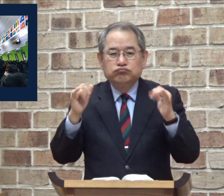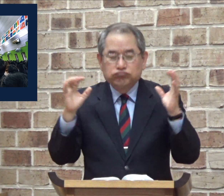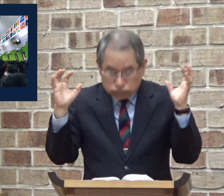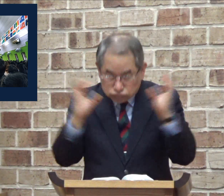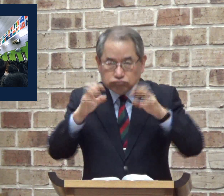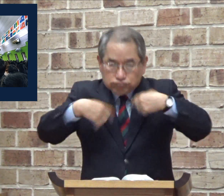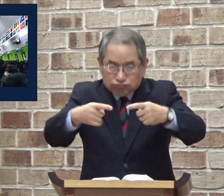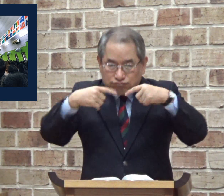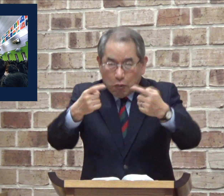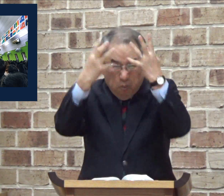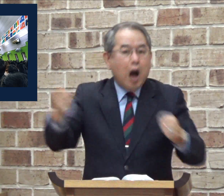교회의 담임 목사님이